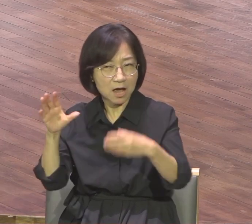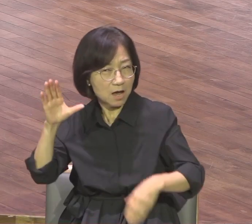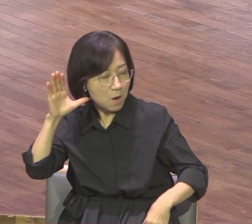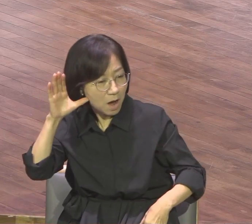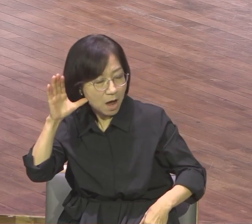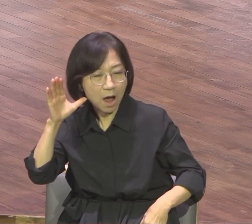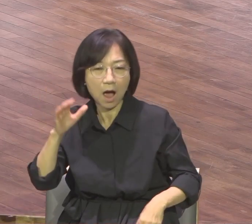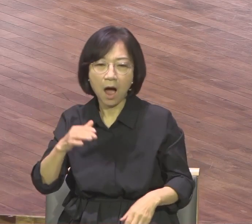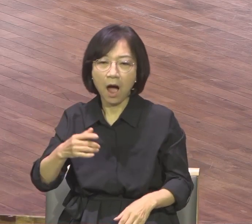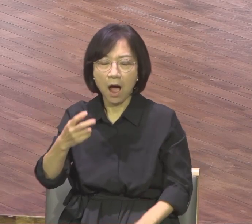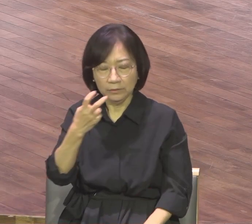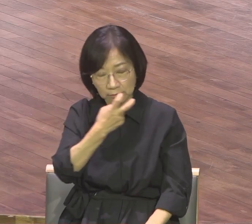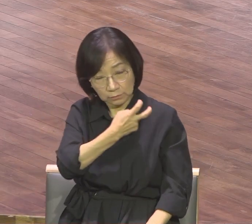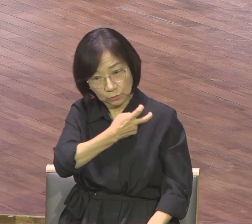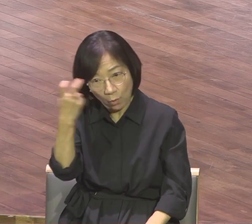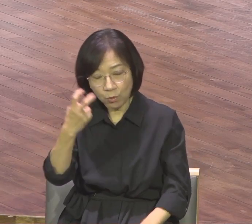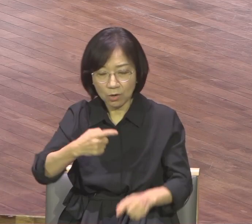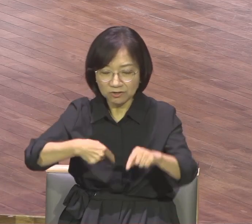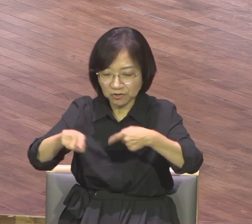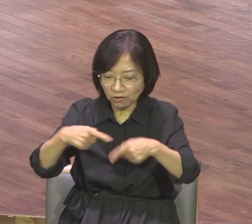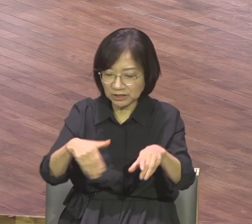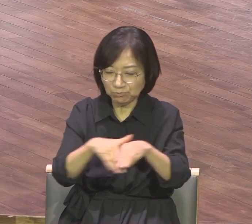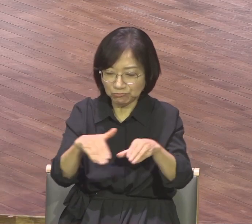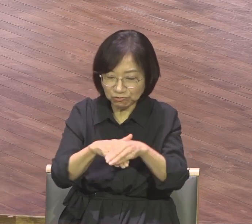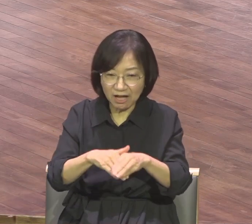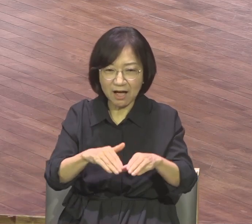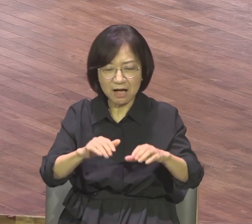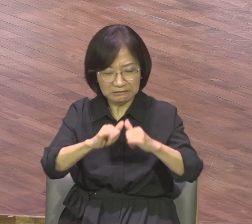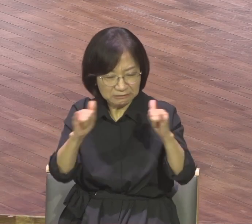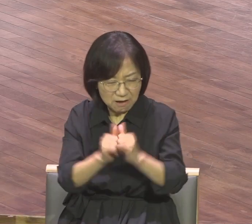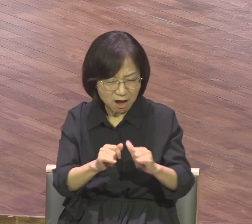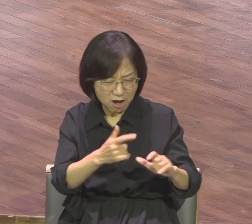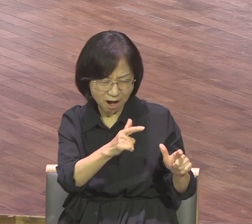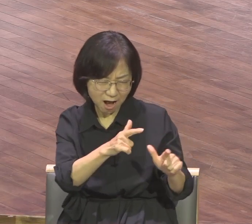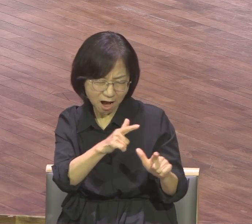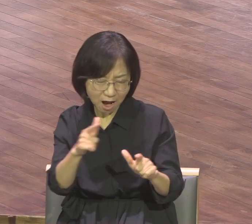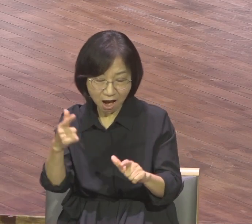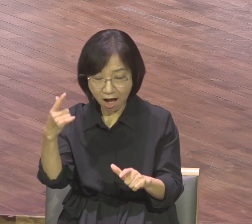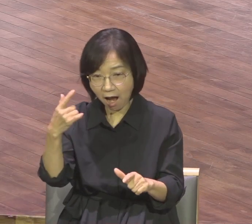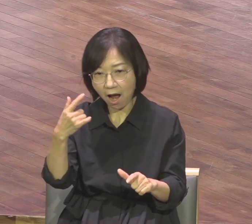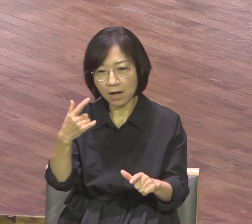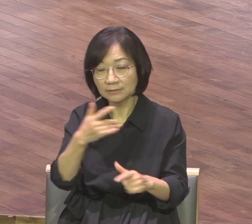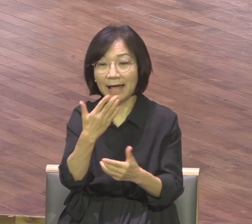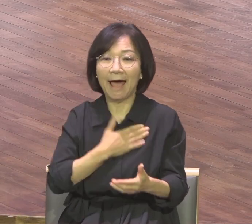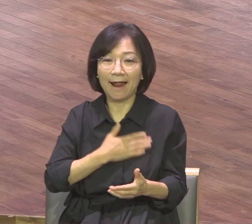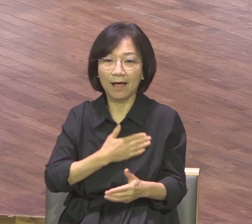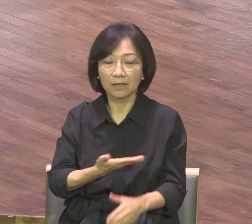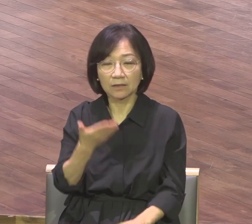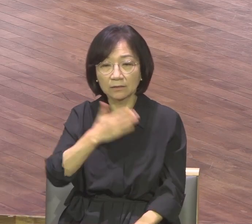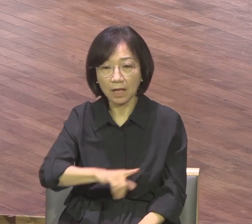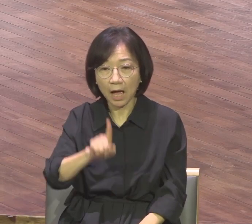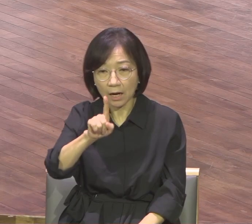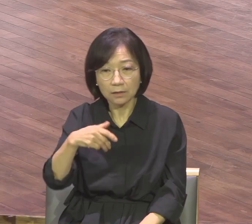예술, 스포츠 모르는 게 없어요. 다 잘 알아. 하나 몰라. 하나님을 몰라.